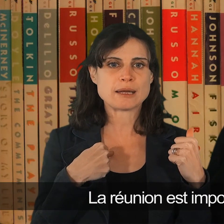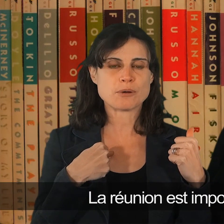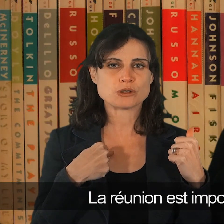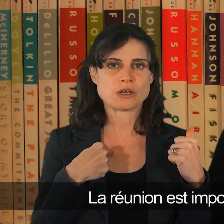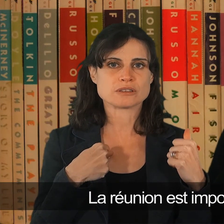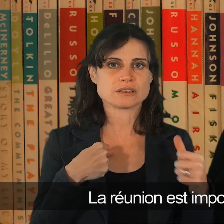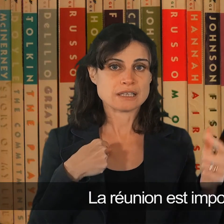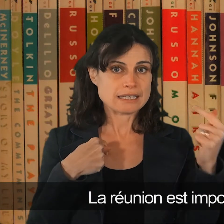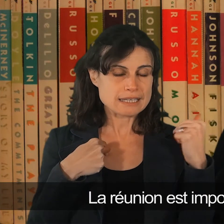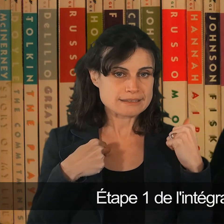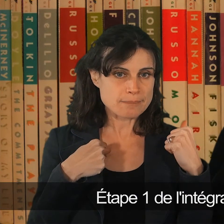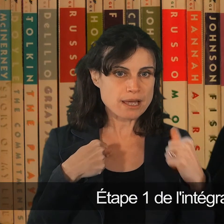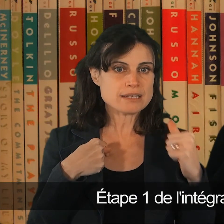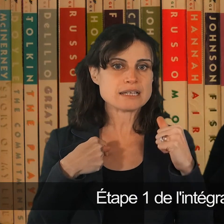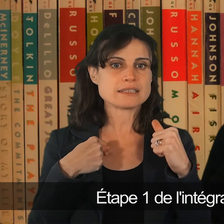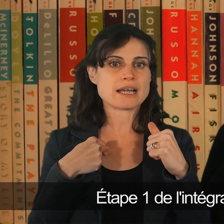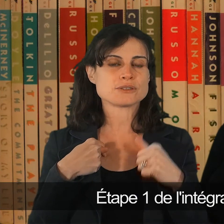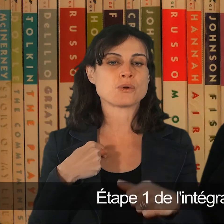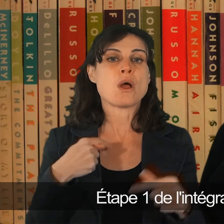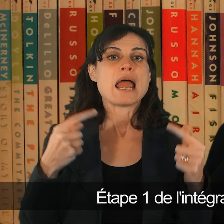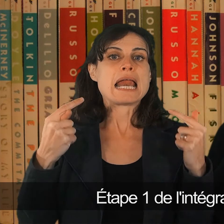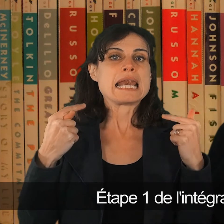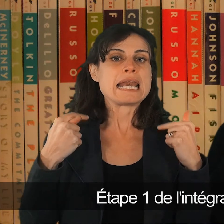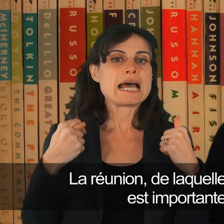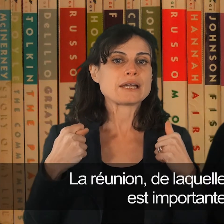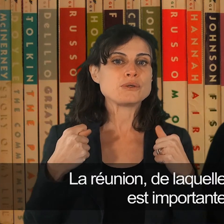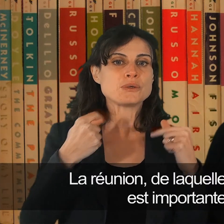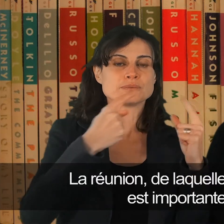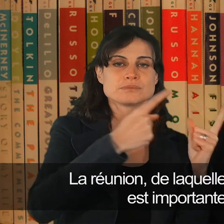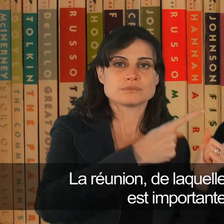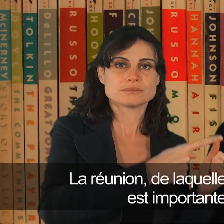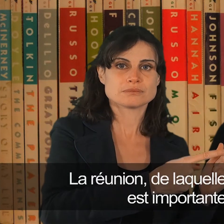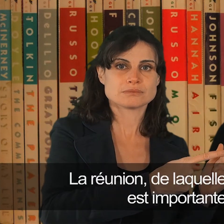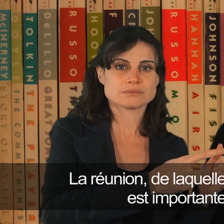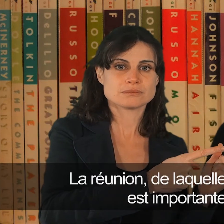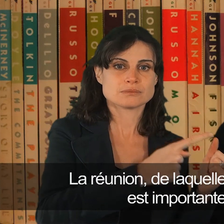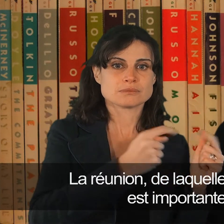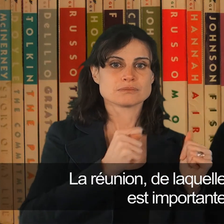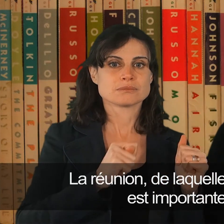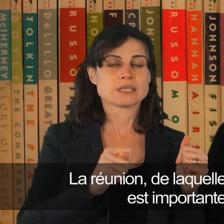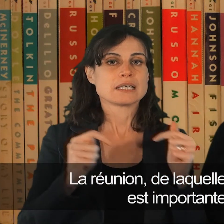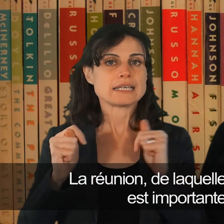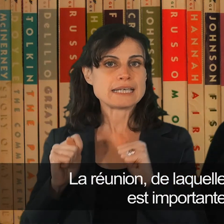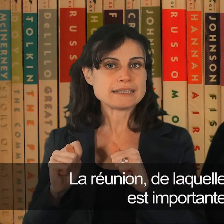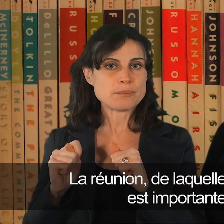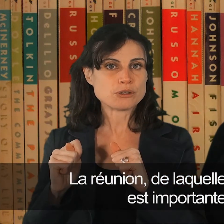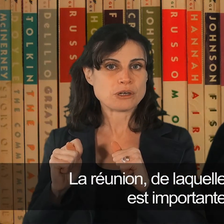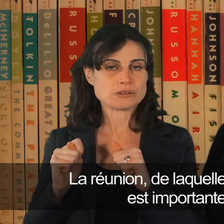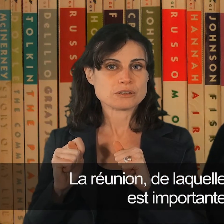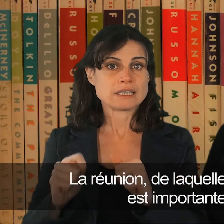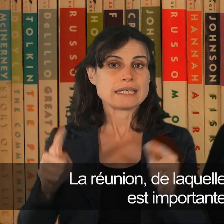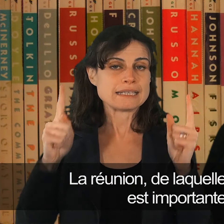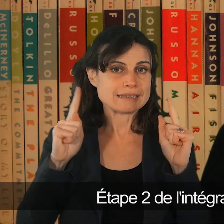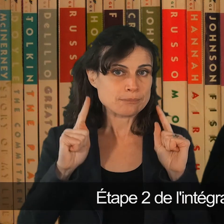est importante. Étape 1 de l'intégration. La réunion de laquelle je parle est